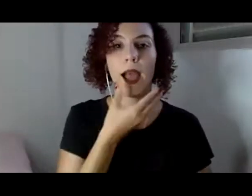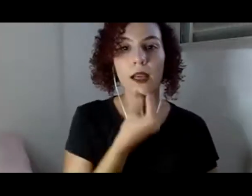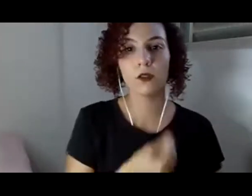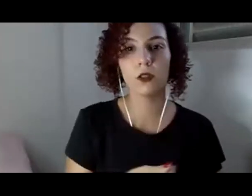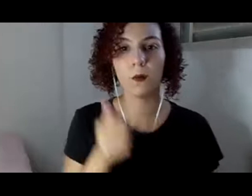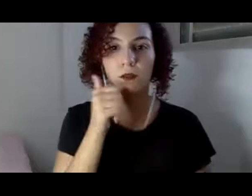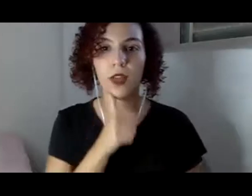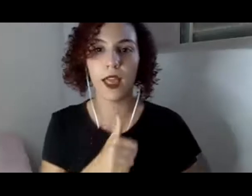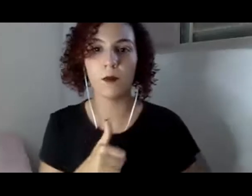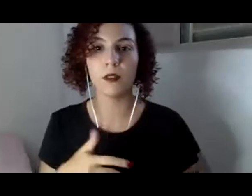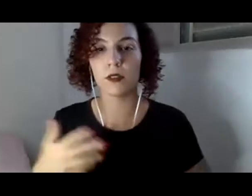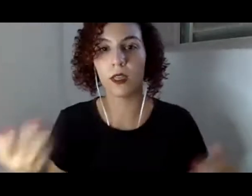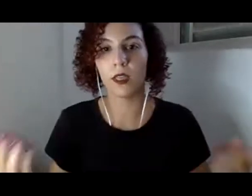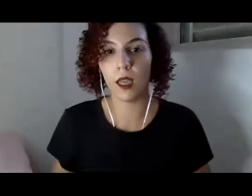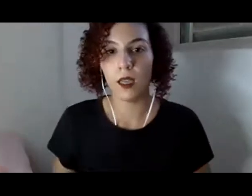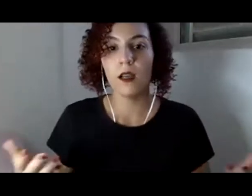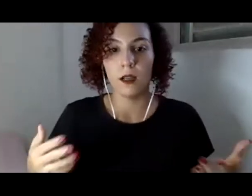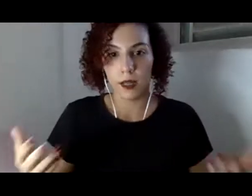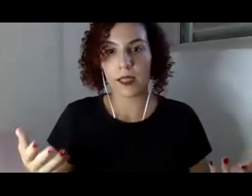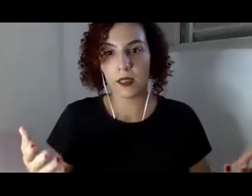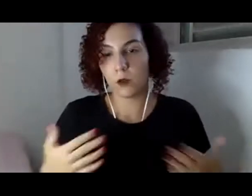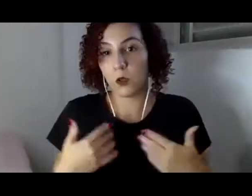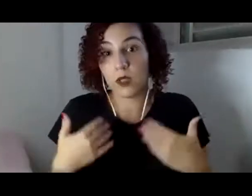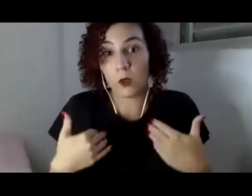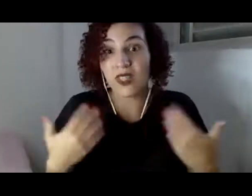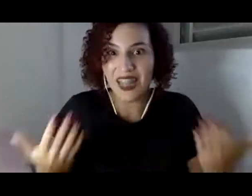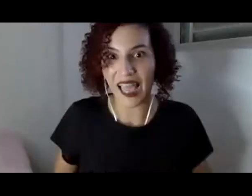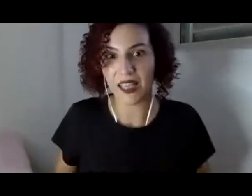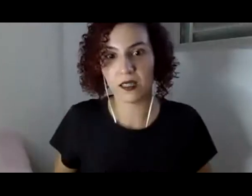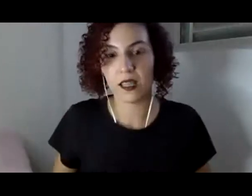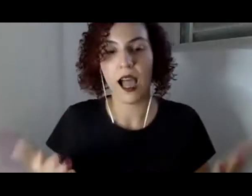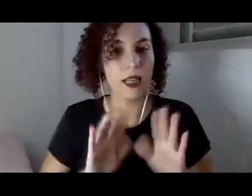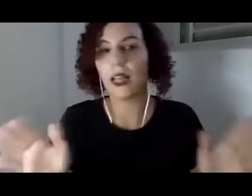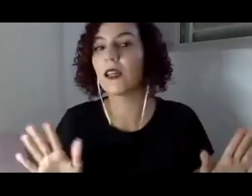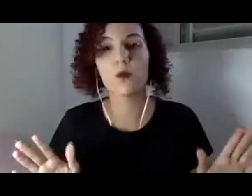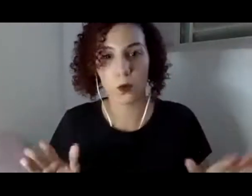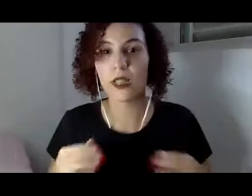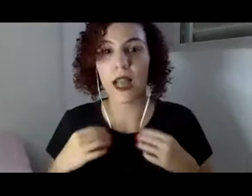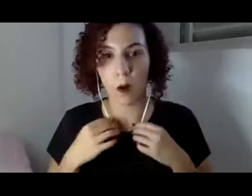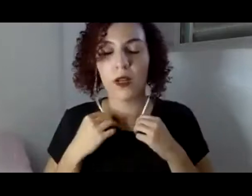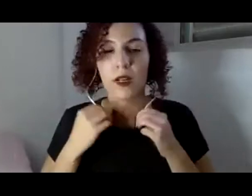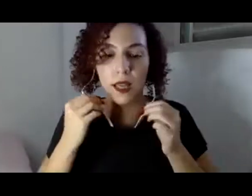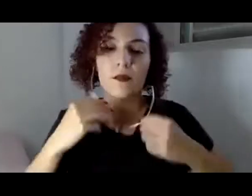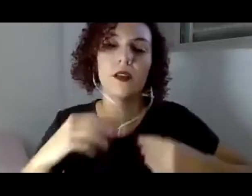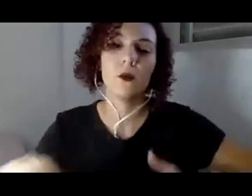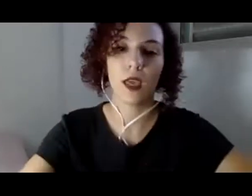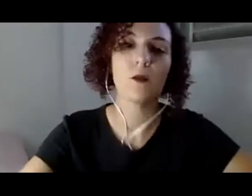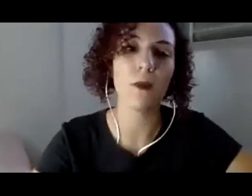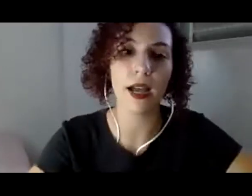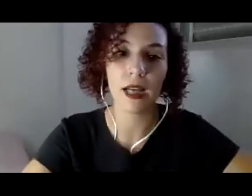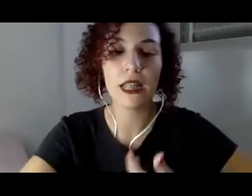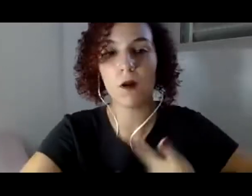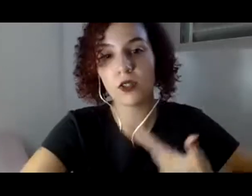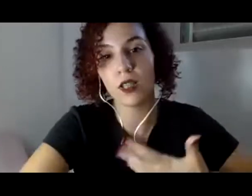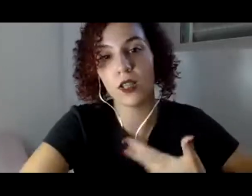um macho e uma fêmea, não sei o quê, né? Assim, eu estou usando sinais. Ali ela não usou o sinal, né? O que é